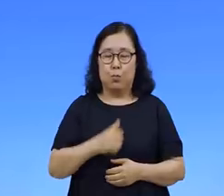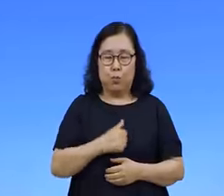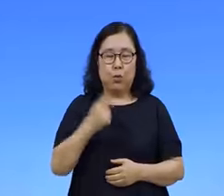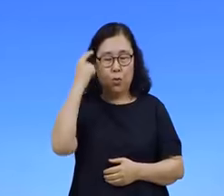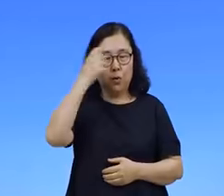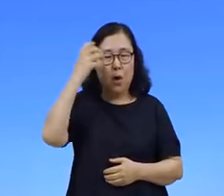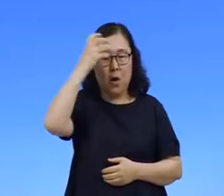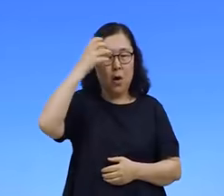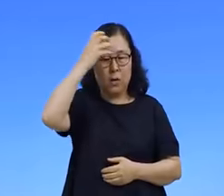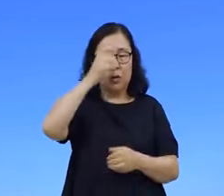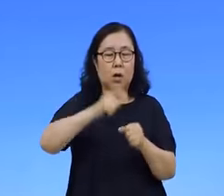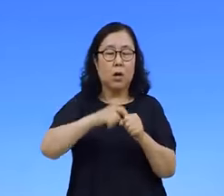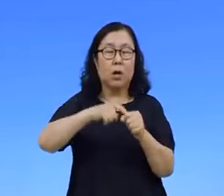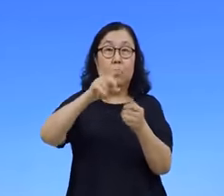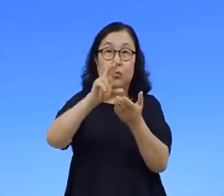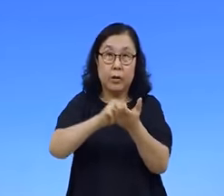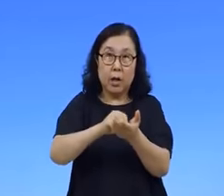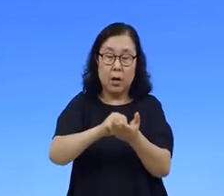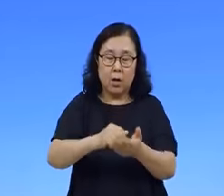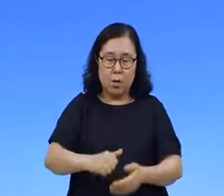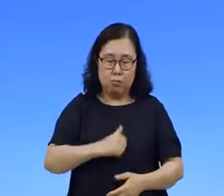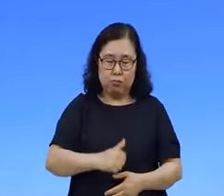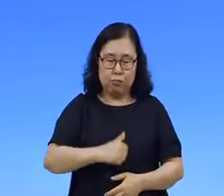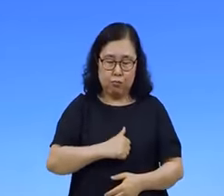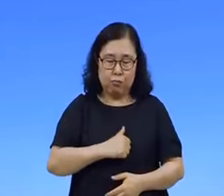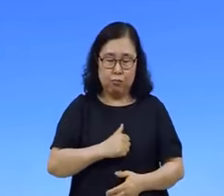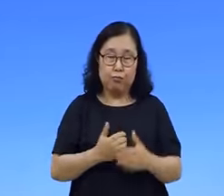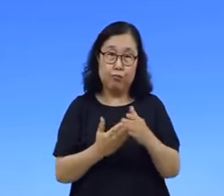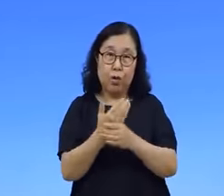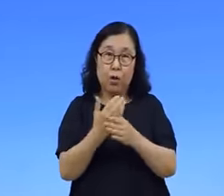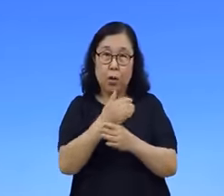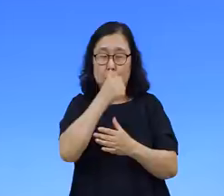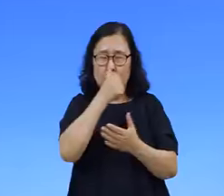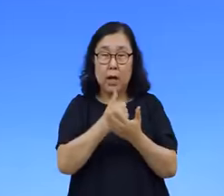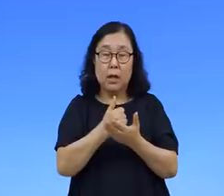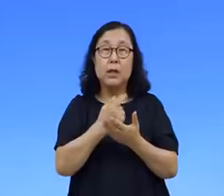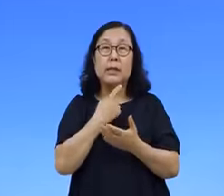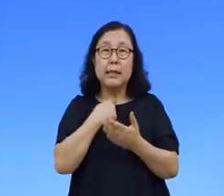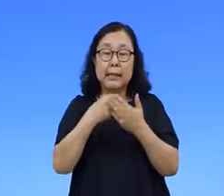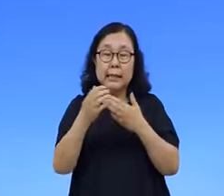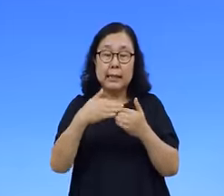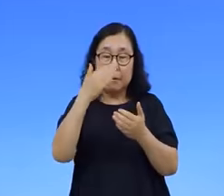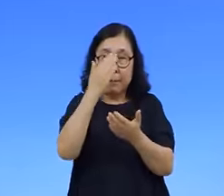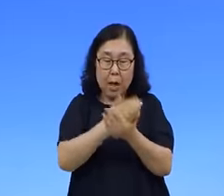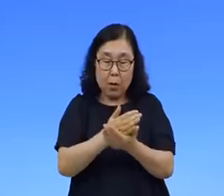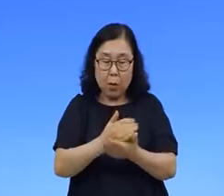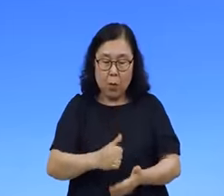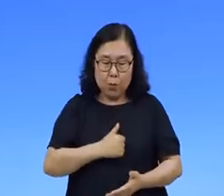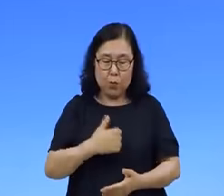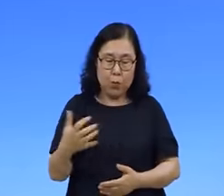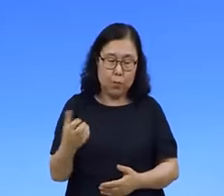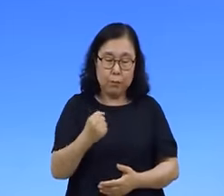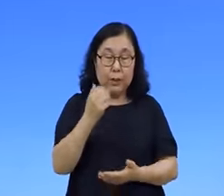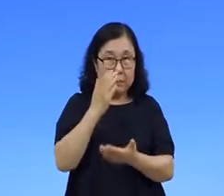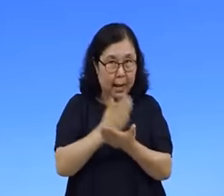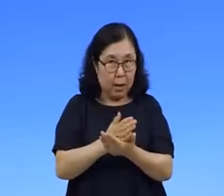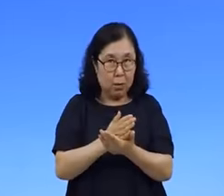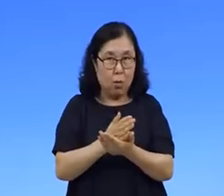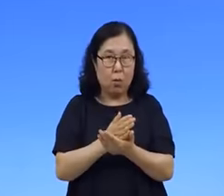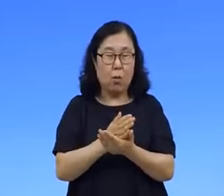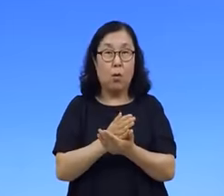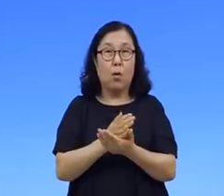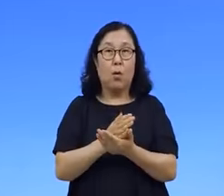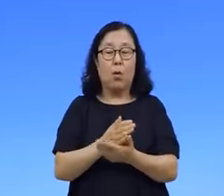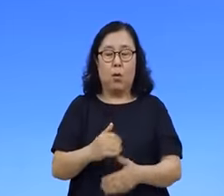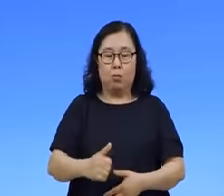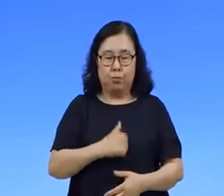여기서 중요한 게 뭐냐? 우리말에는 분을 내어도 죄를 짓지 말며 해가 지도록, 그 다음에 분을 품지 말고, 이게 그냥